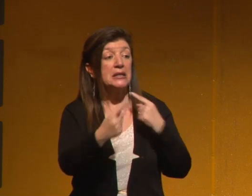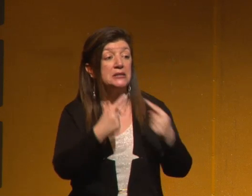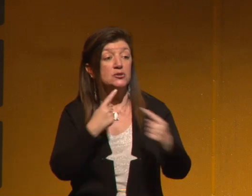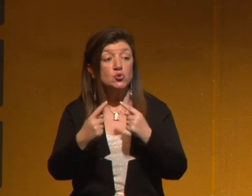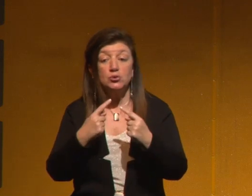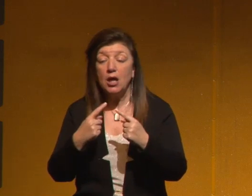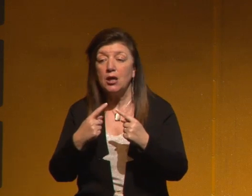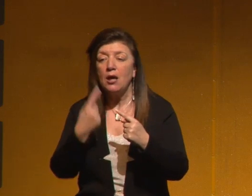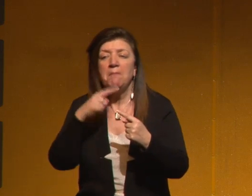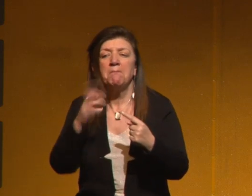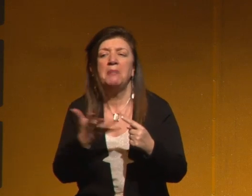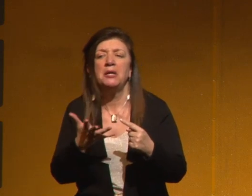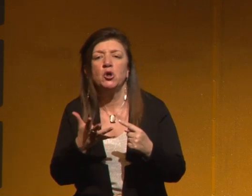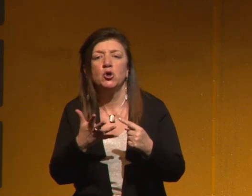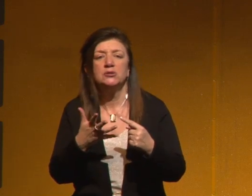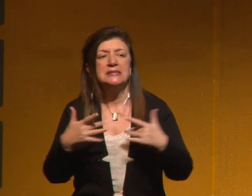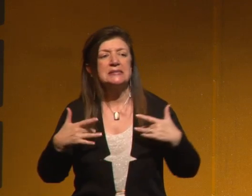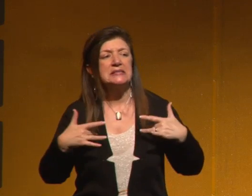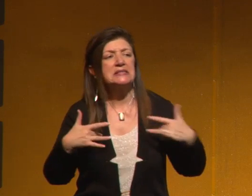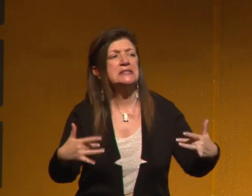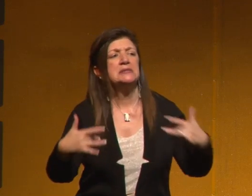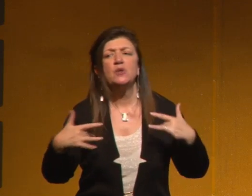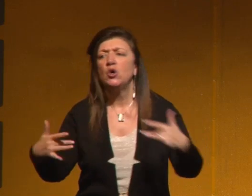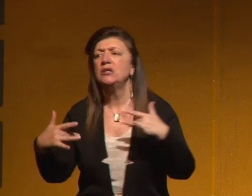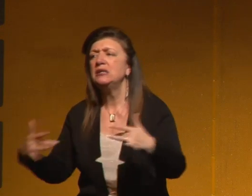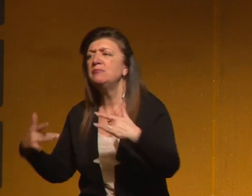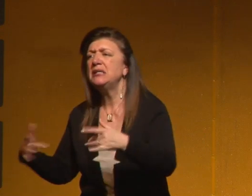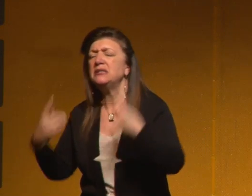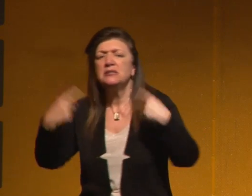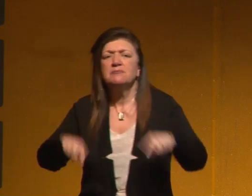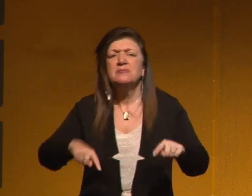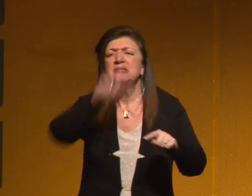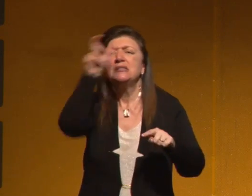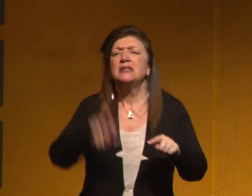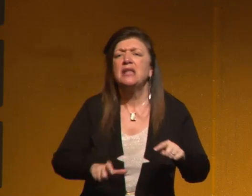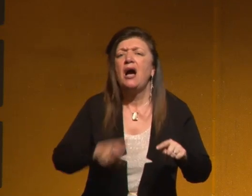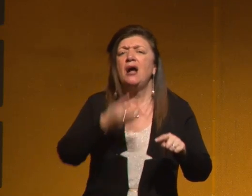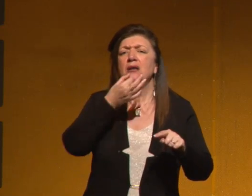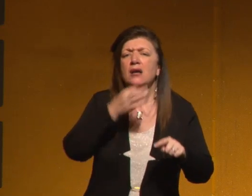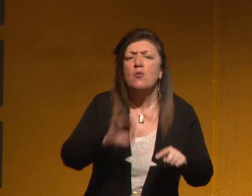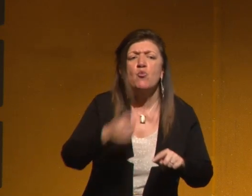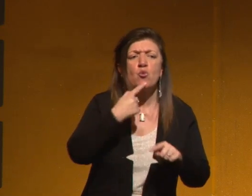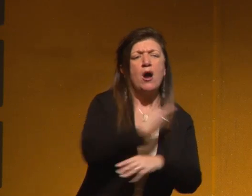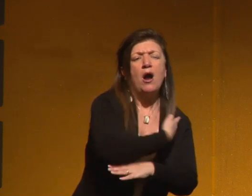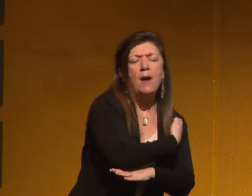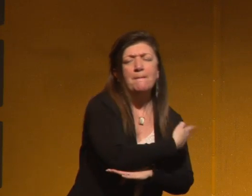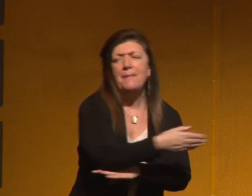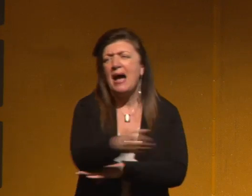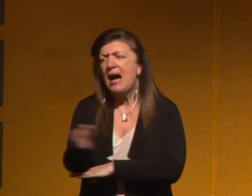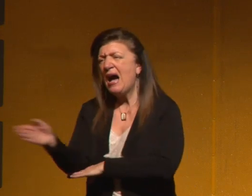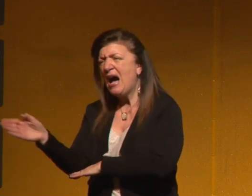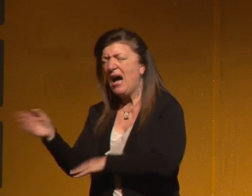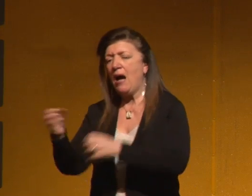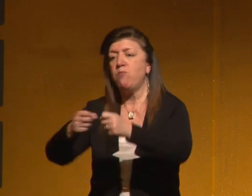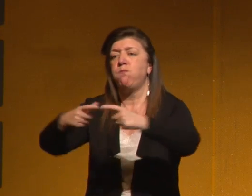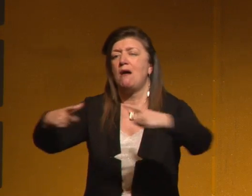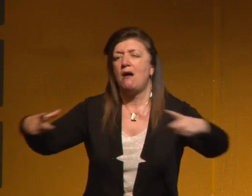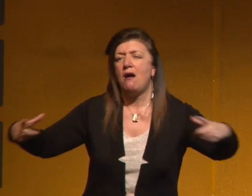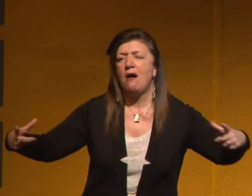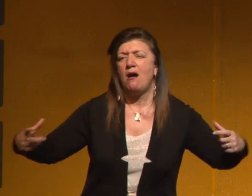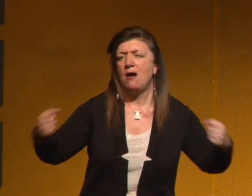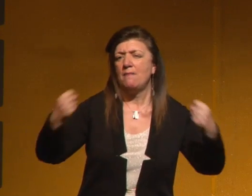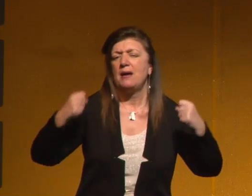per cui attraverso le quali in italia si possano allargare ampliare articolare rafforzare le